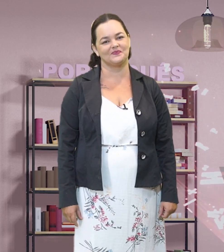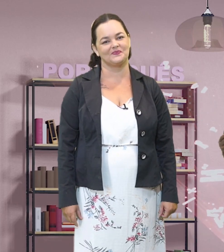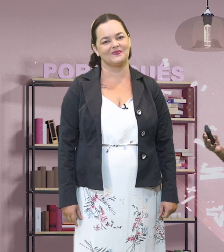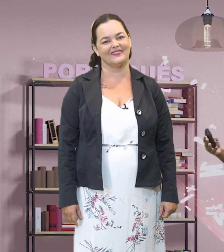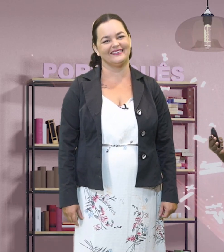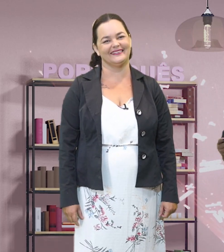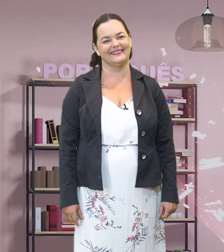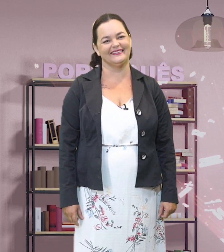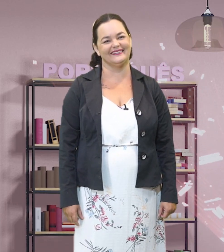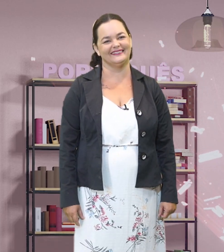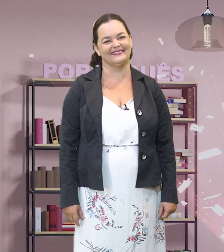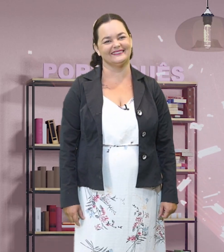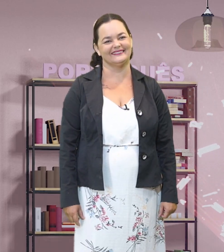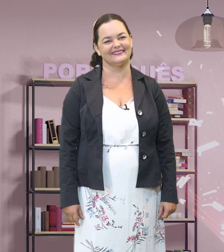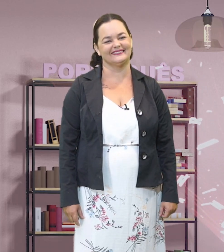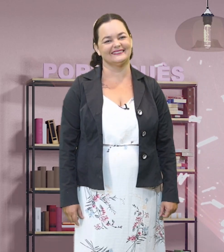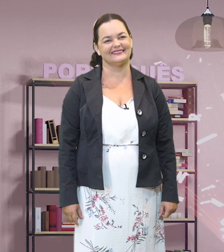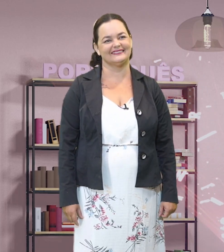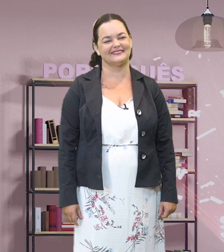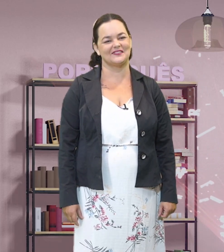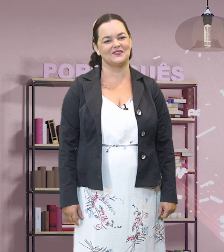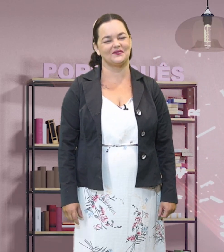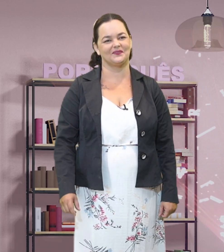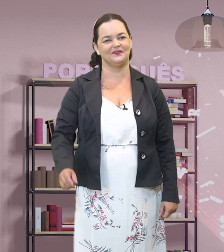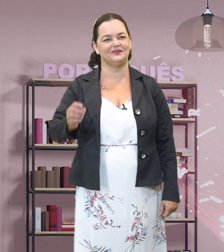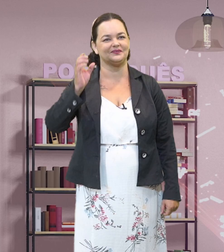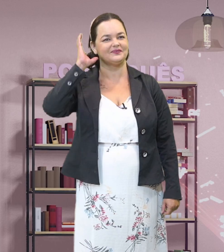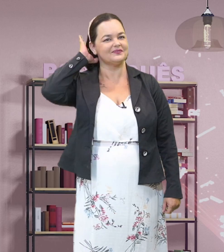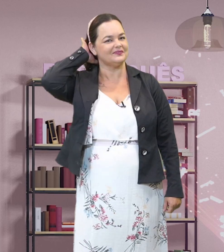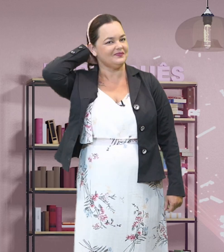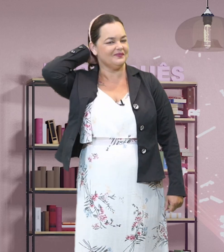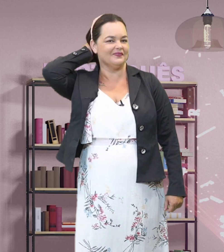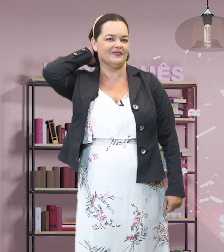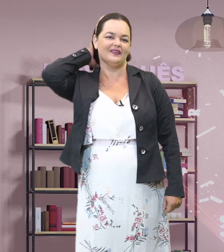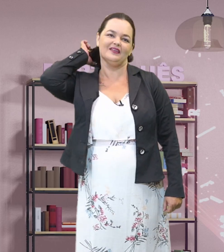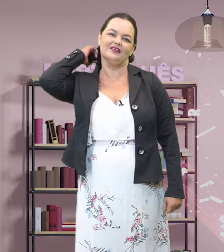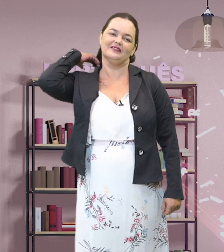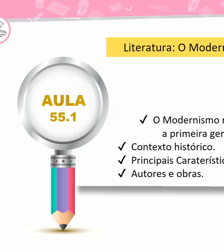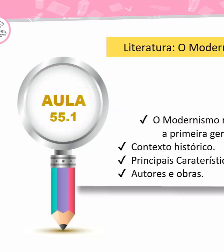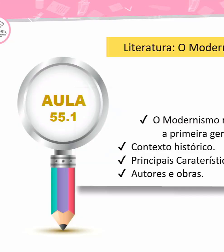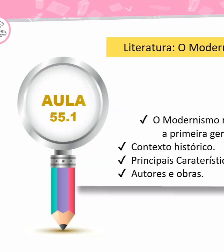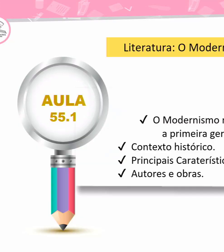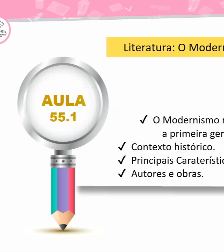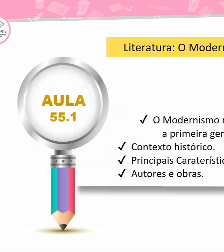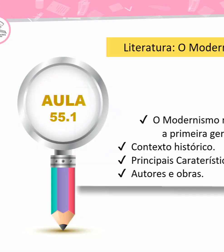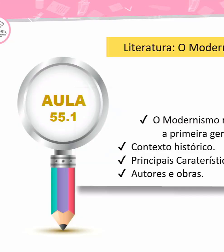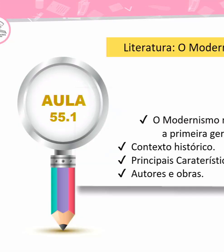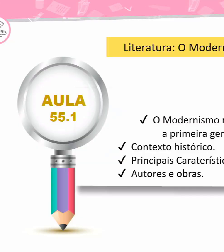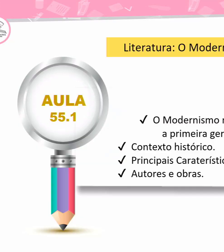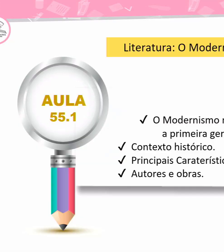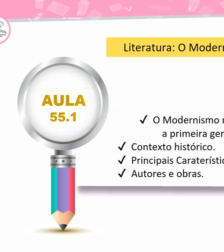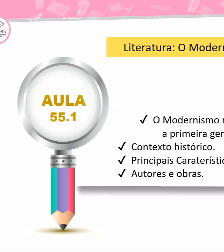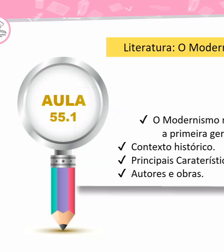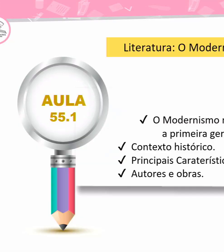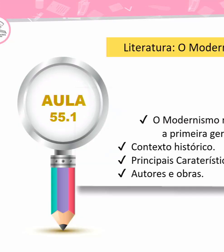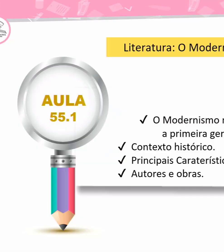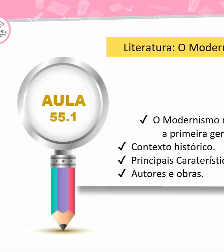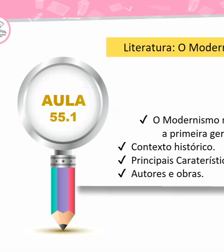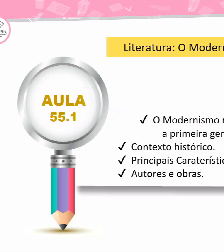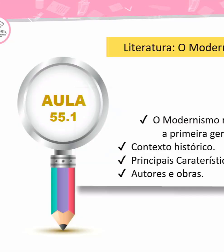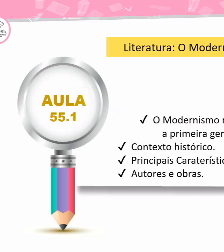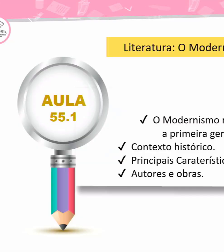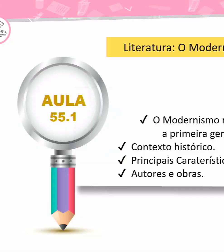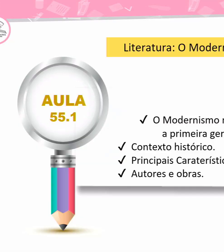hora de falar, engata um pouquinho. Então, vamos lá para a nossa temática da aula, que é a aula 55,